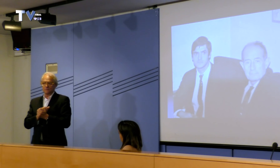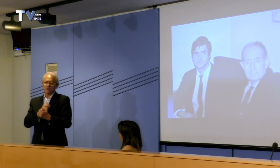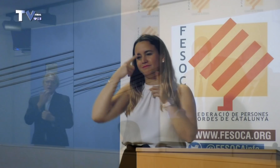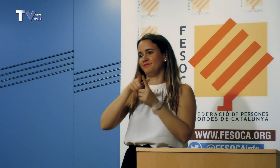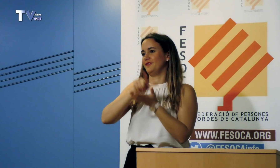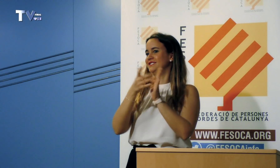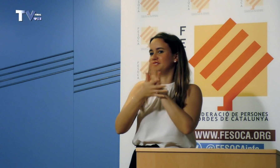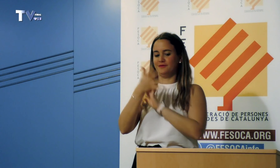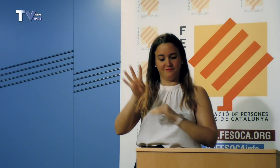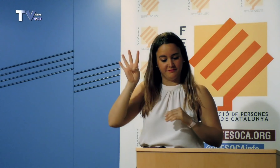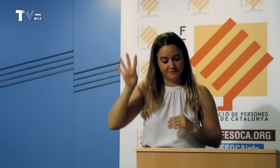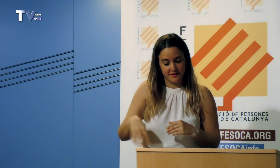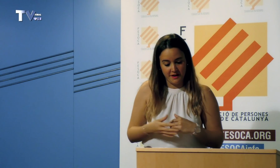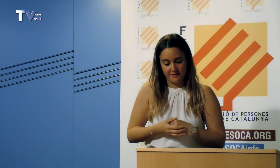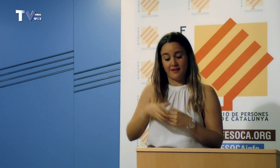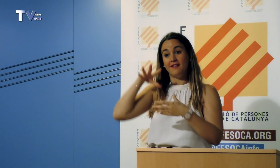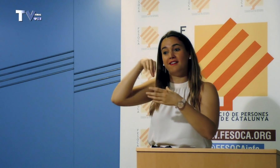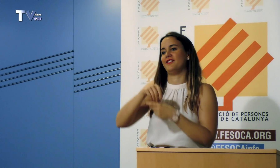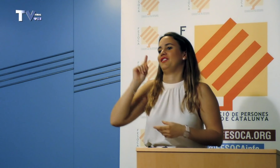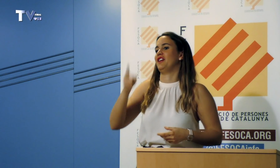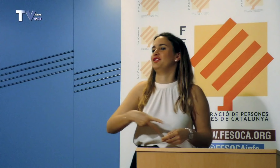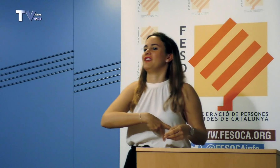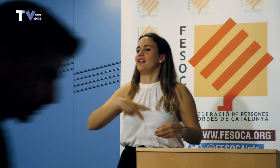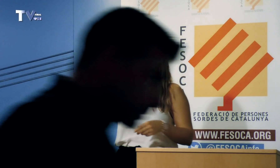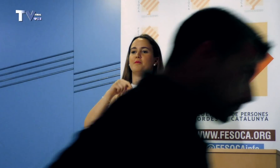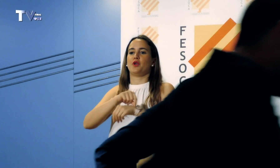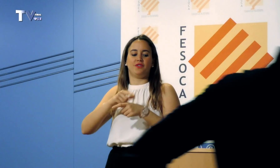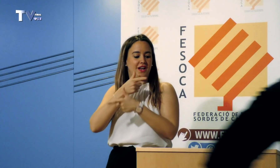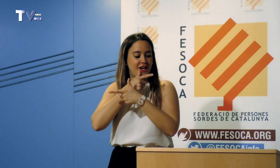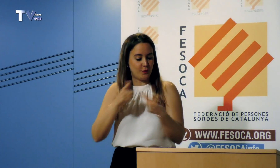al... dins del Departament de Política Lingüística, el Xavier Moral.